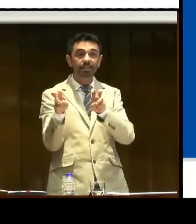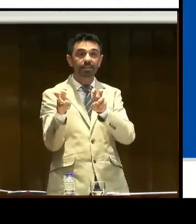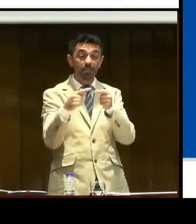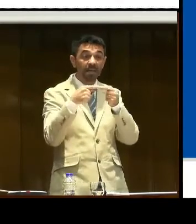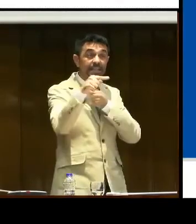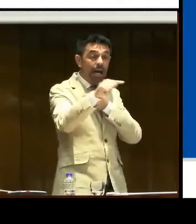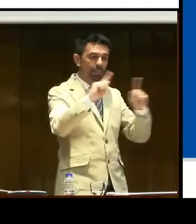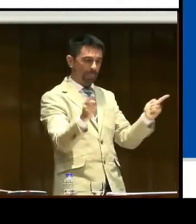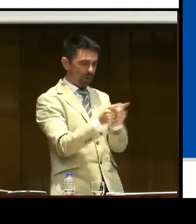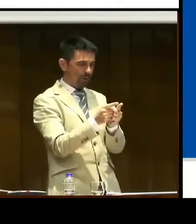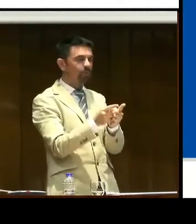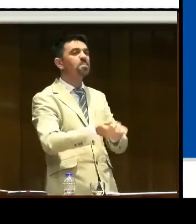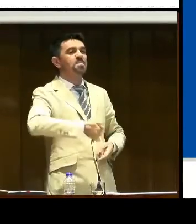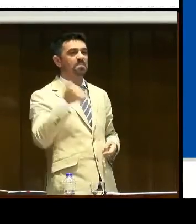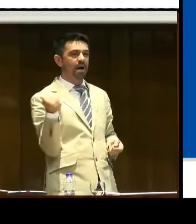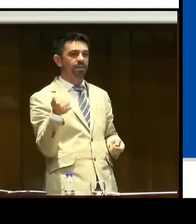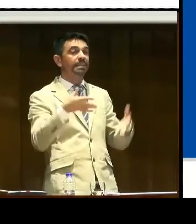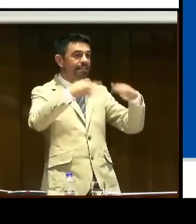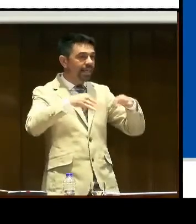el mensaje que viene a representar.